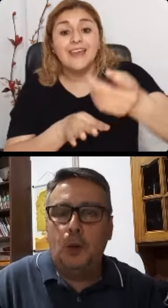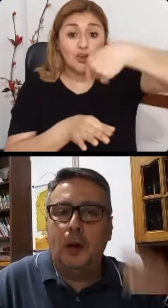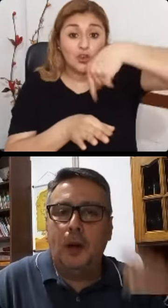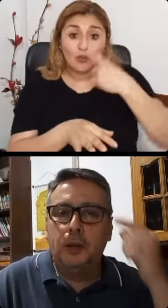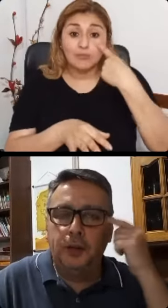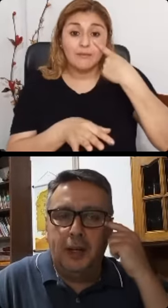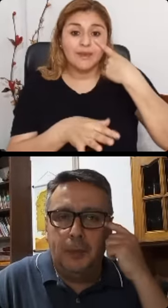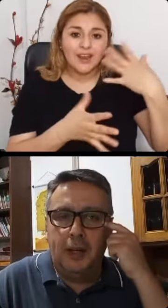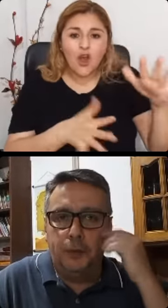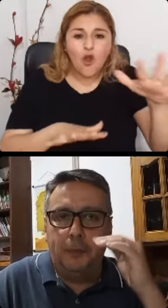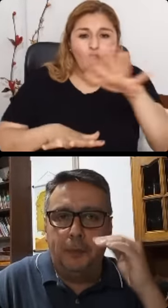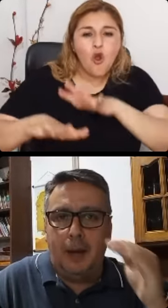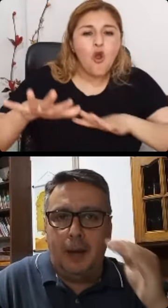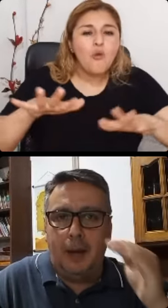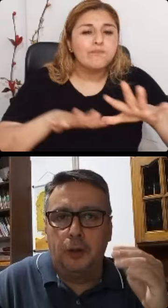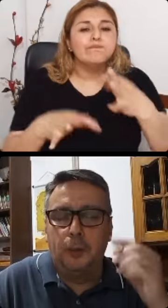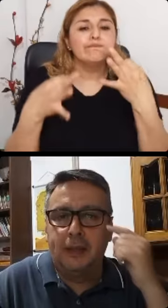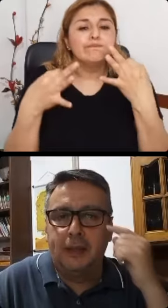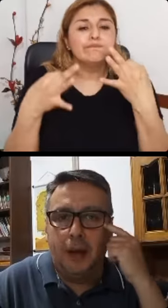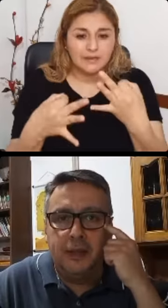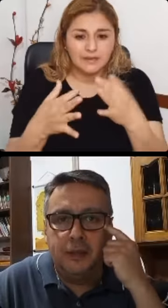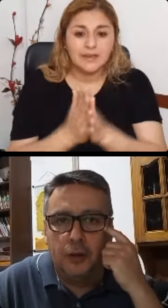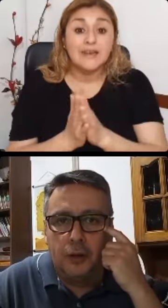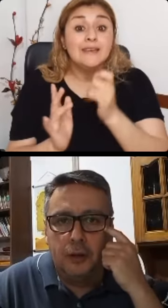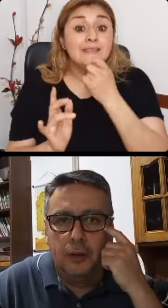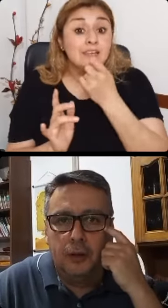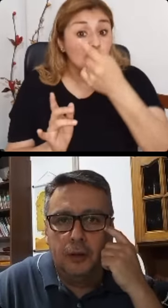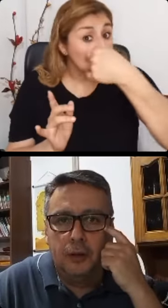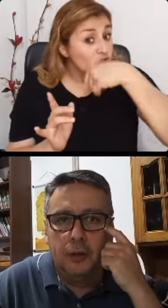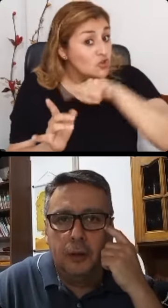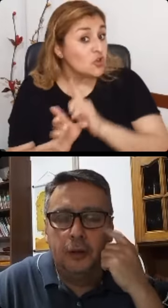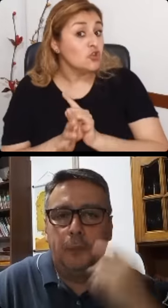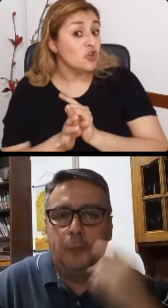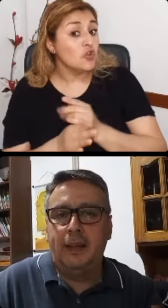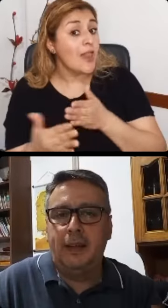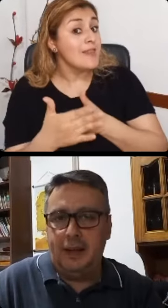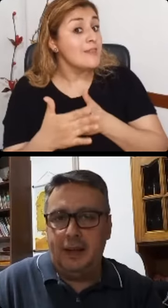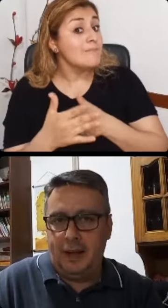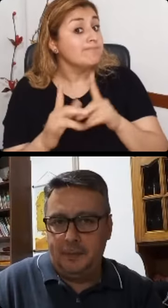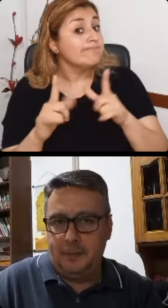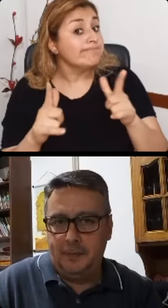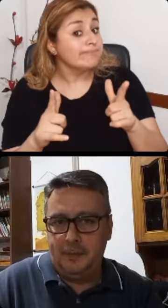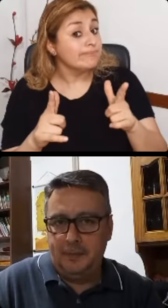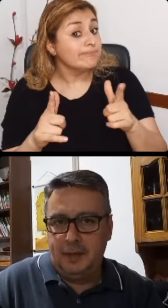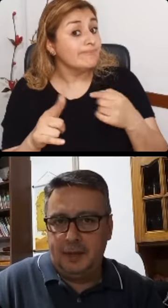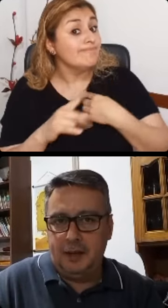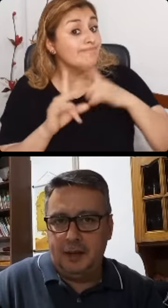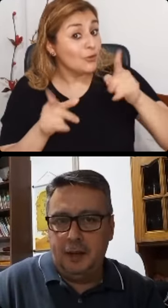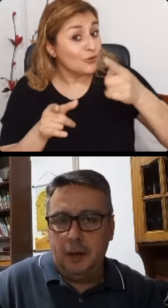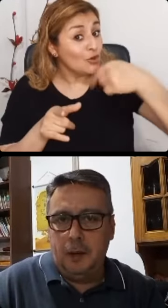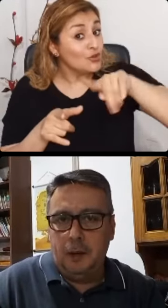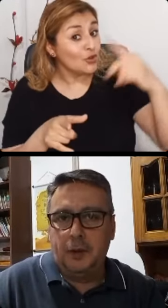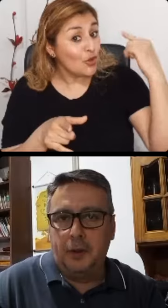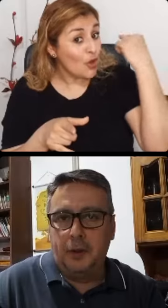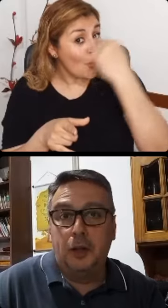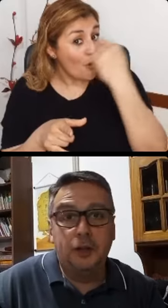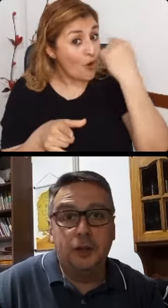cuando no tenemos un parámetro nuestra visión nos puede engañar ¿sí?